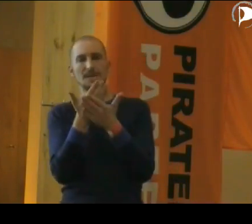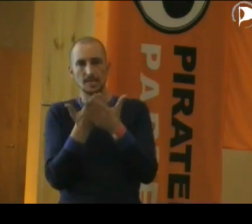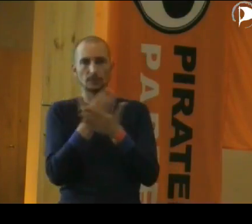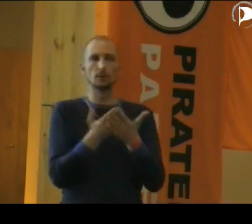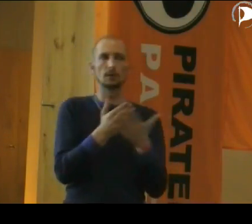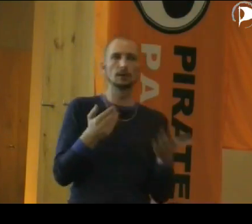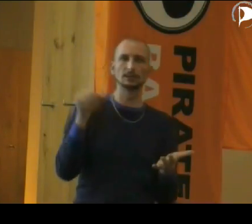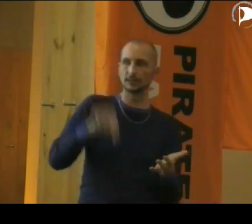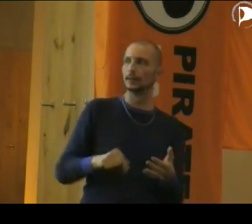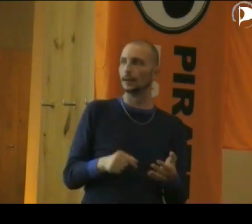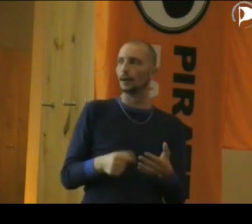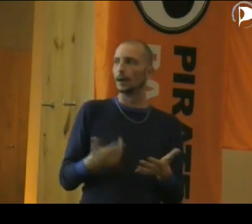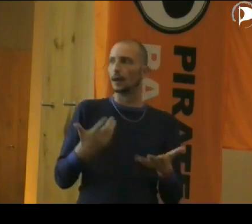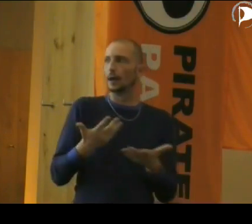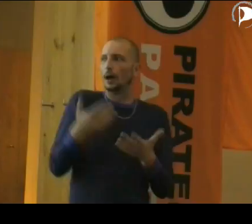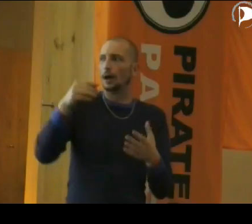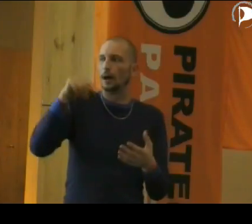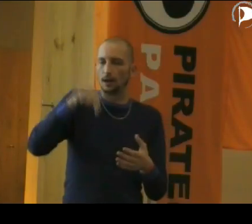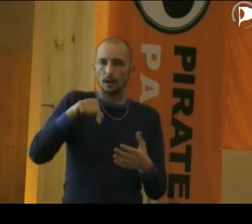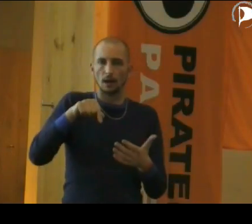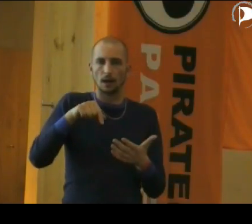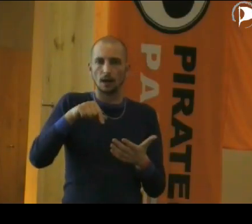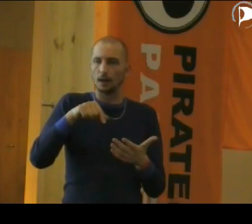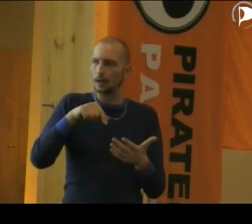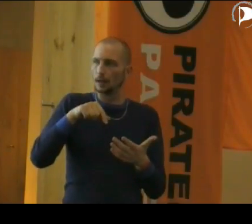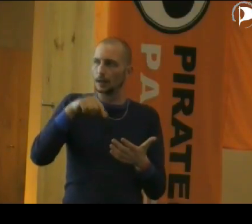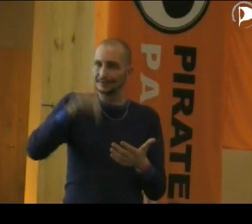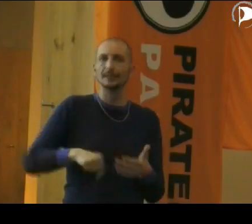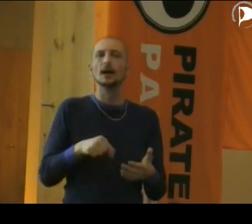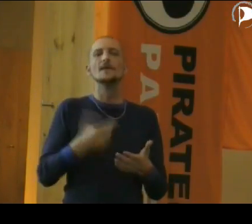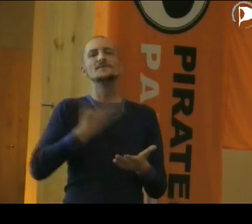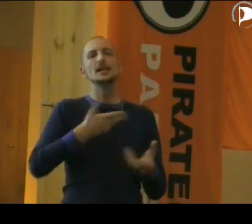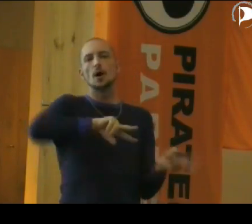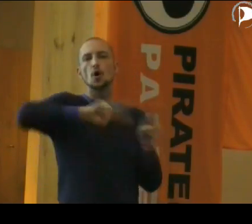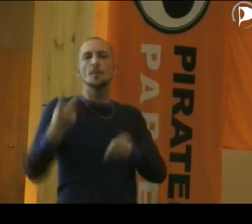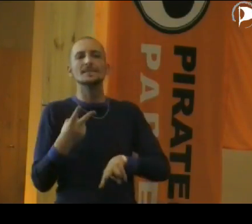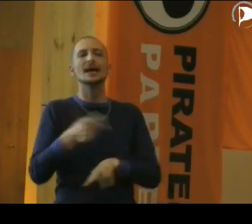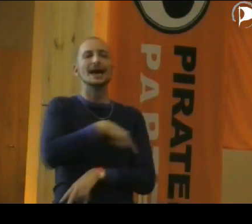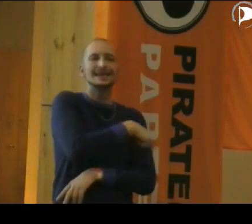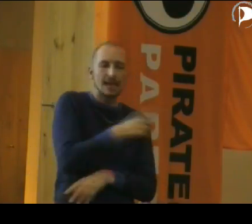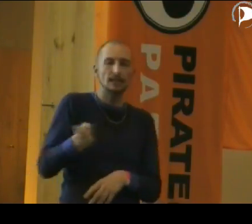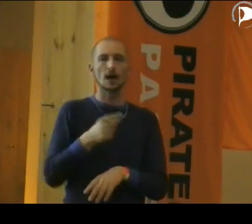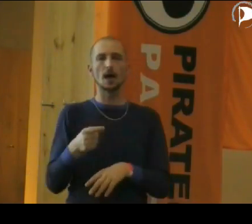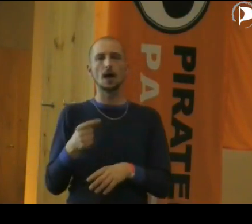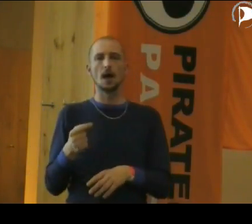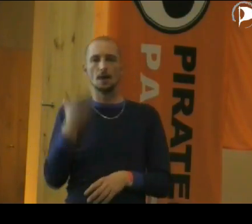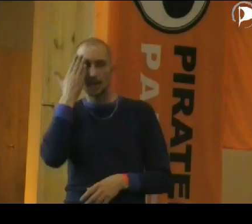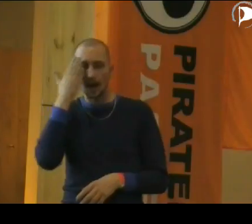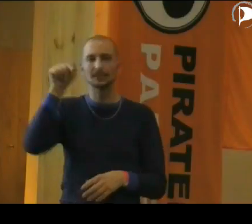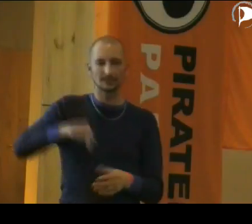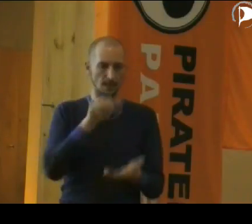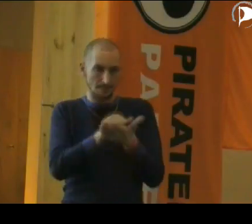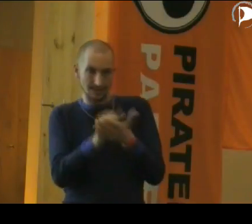films nicht vorhanden sind und ich möchte es am ende nicht mit man dass jeder gast vor ort gegen ihre presse gegen ihren menschen